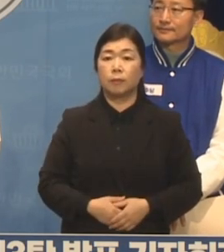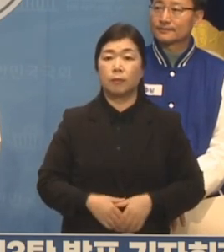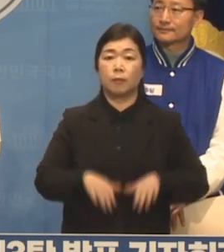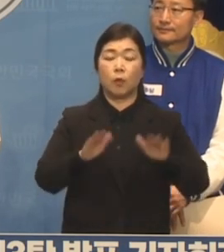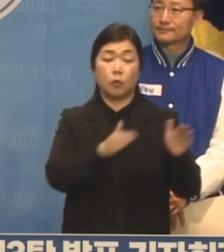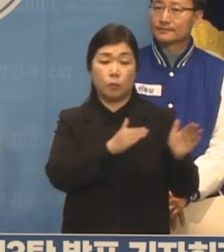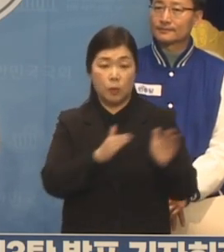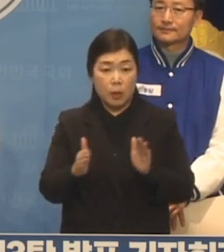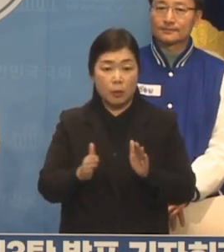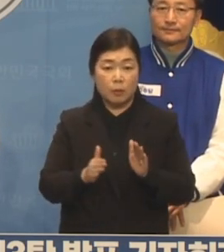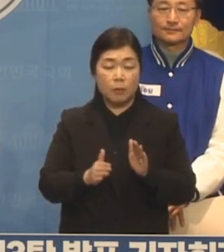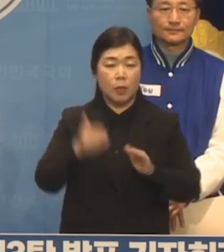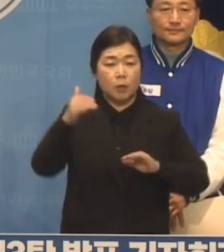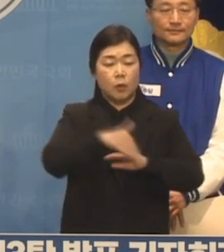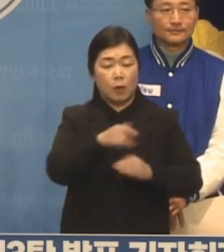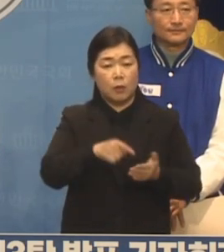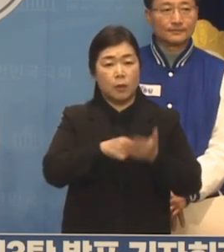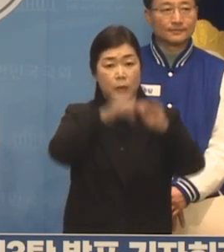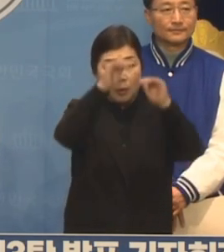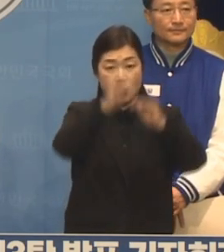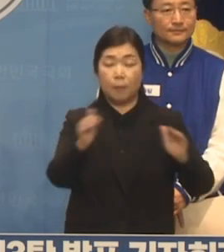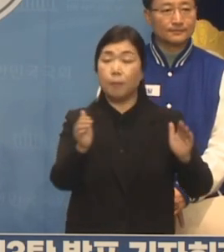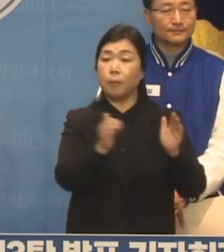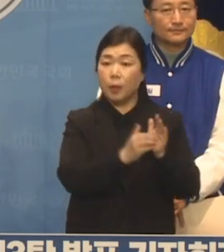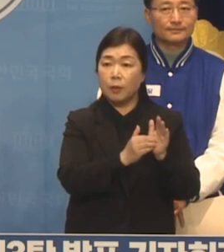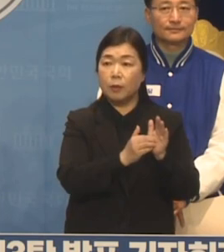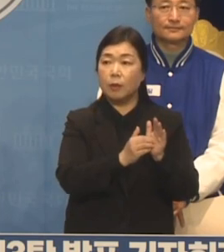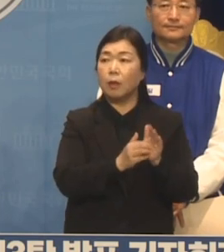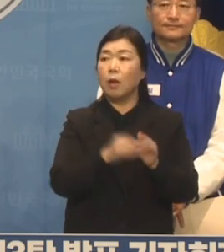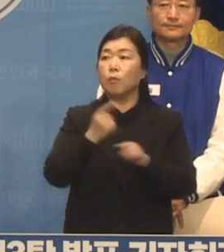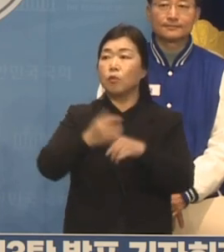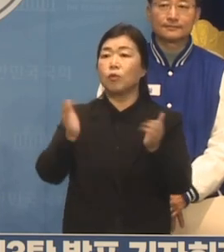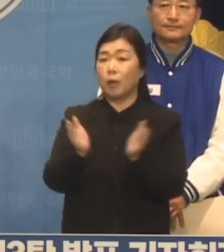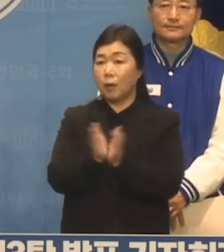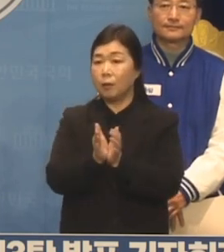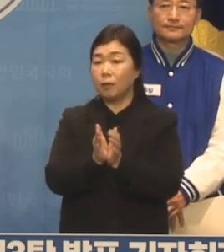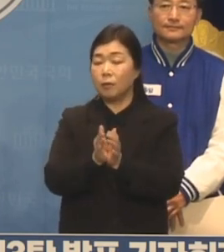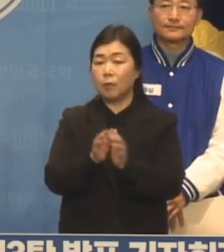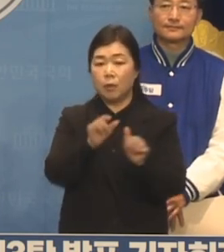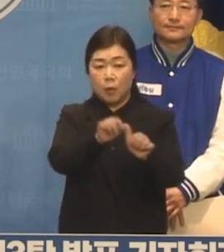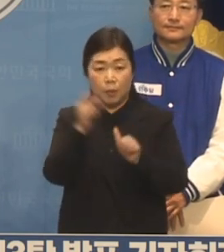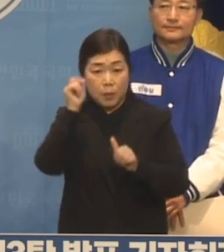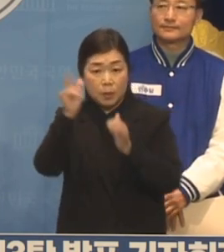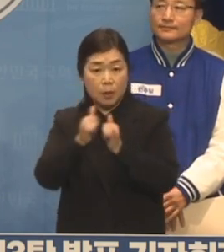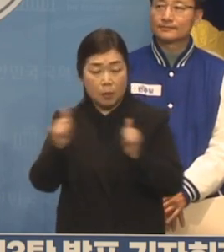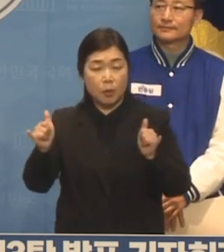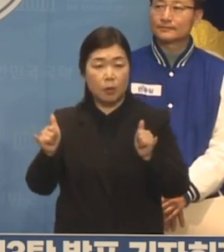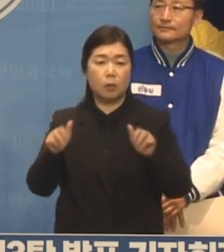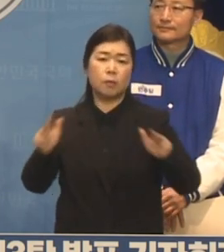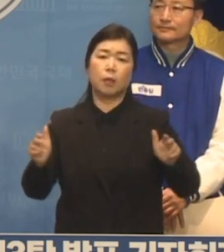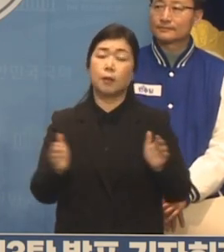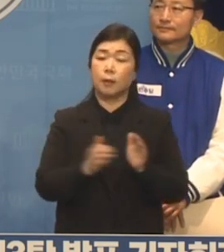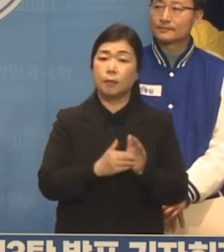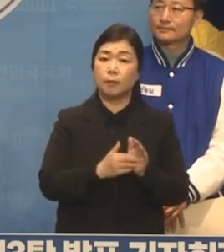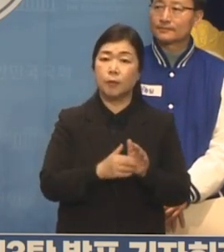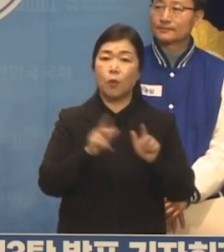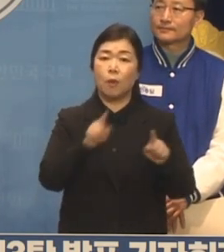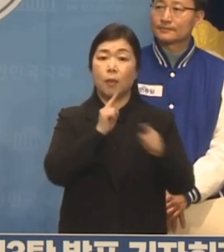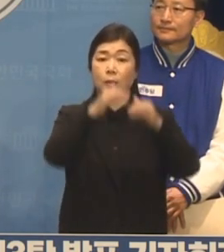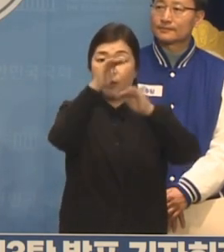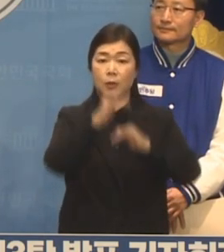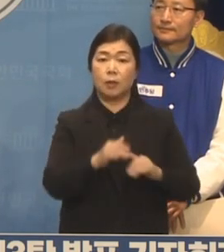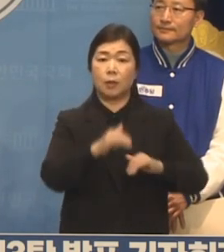오늘 준비된 정책 제안 내용은 다 말씀드렸습니다. 더불어민주당 영입인재들 지금까지 오늘